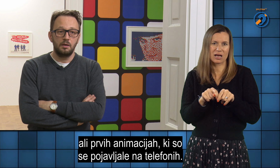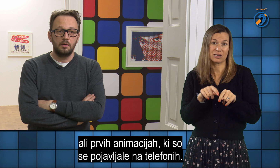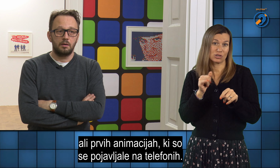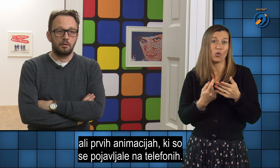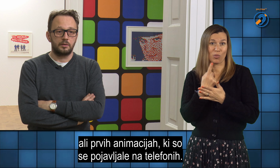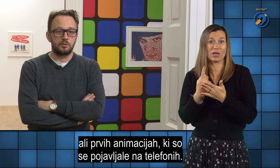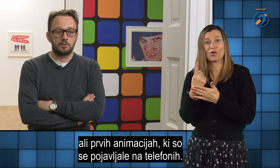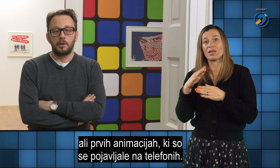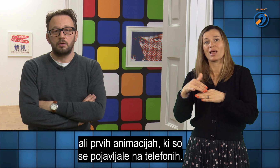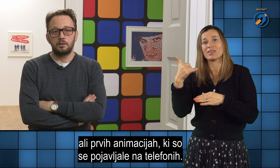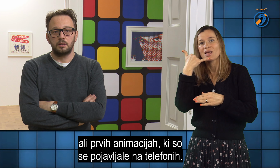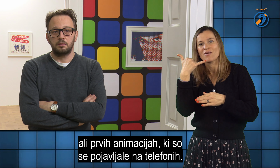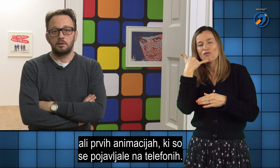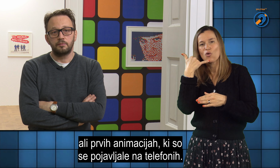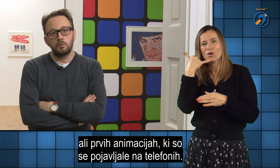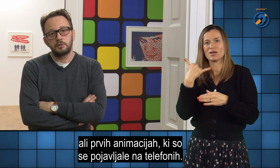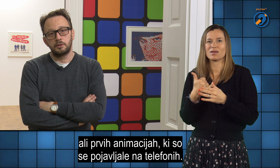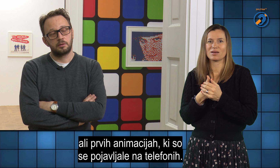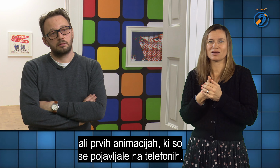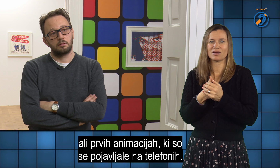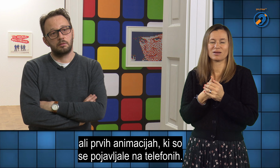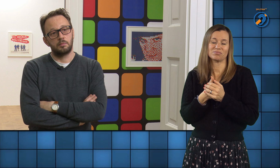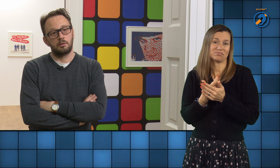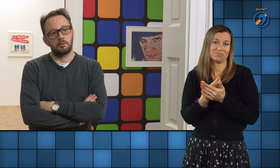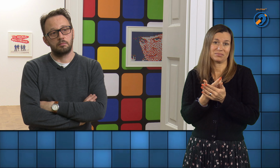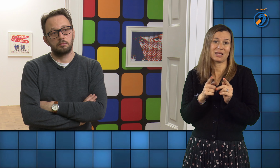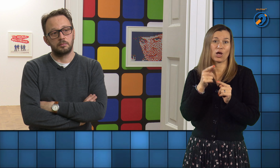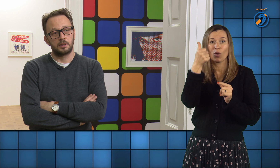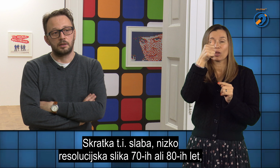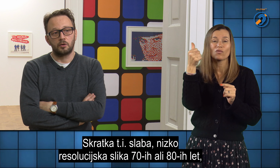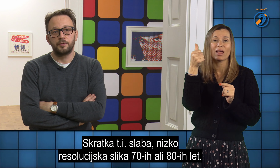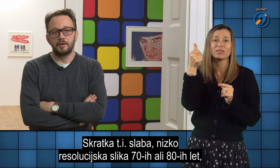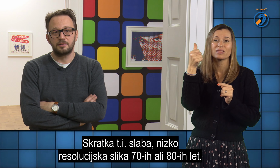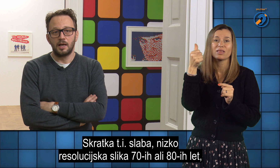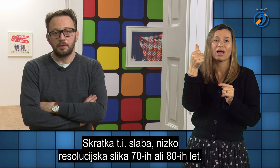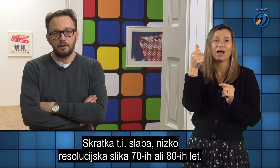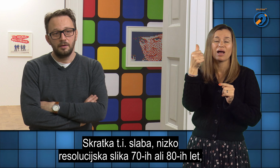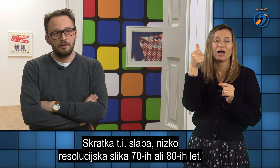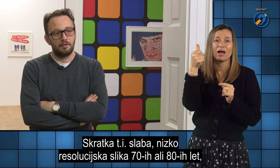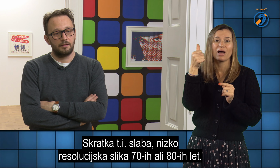slikah, ki so se pojavljale na telefonih, skratka tako imenovana